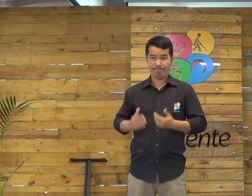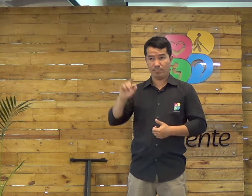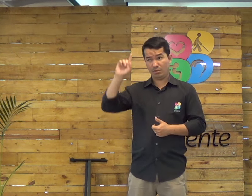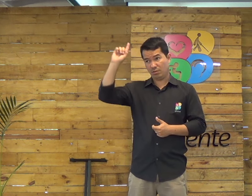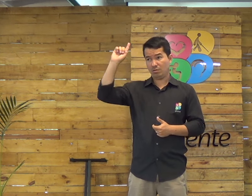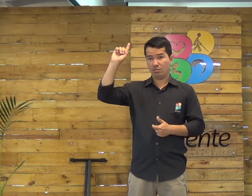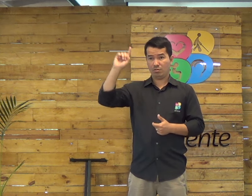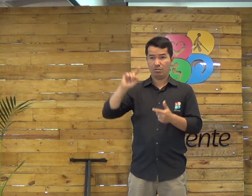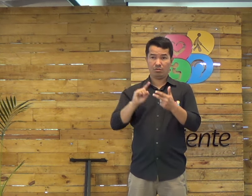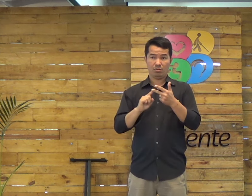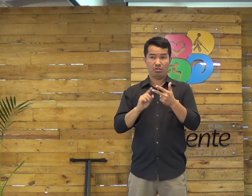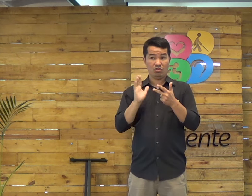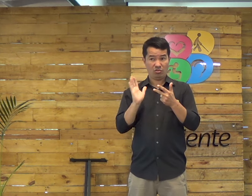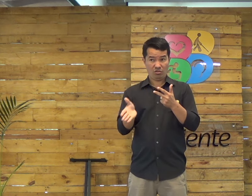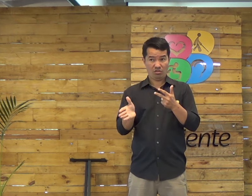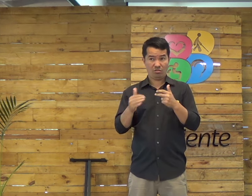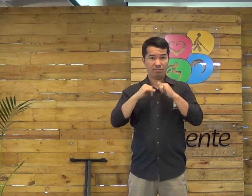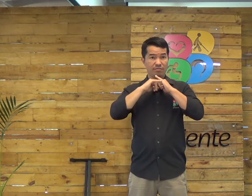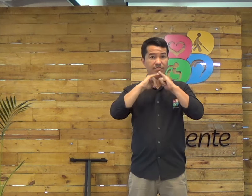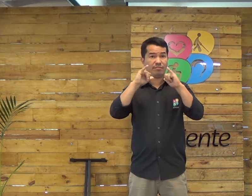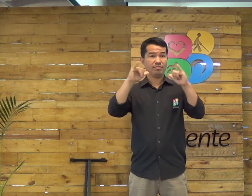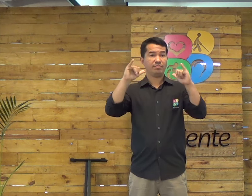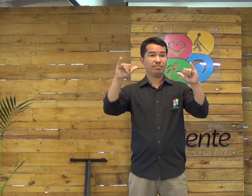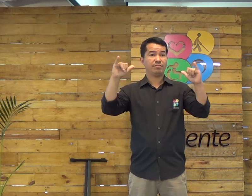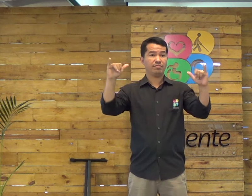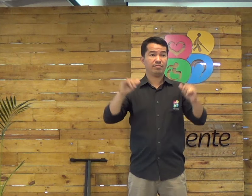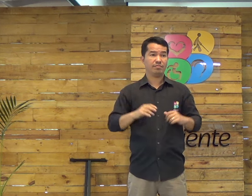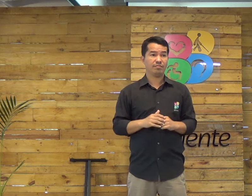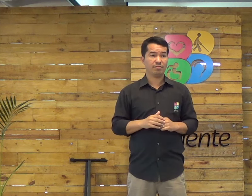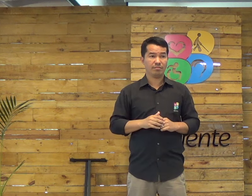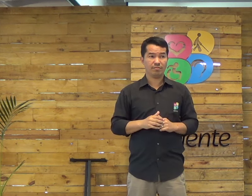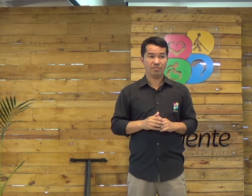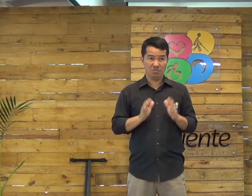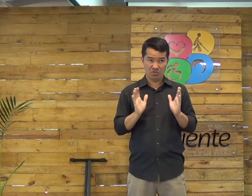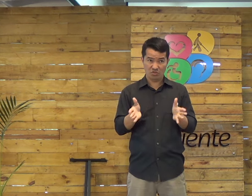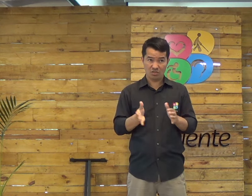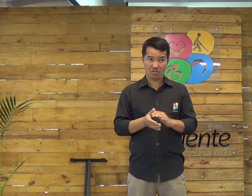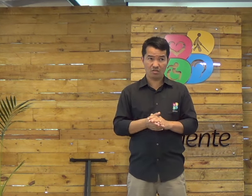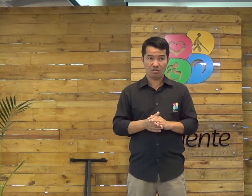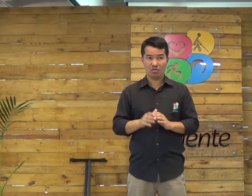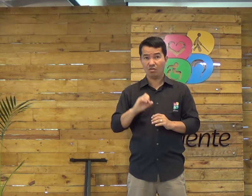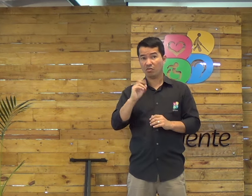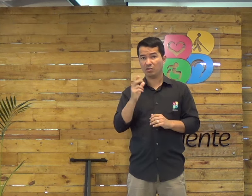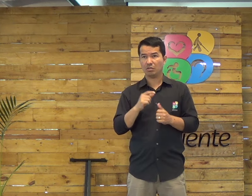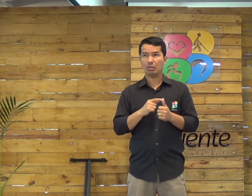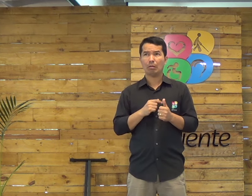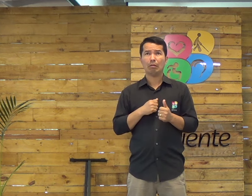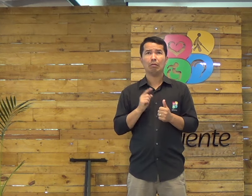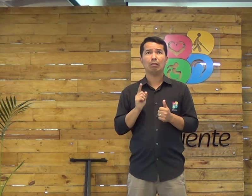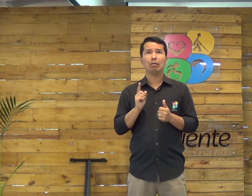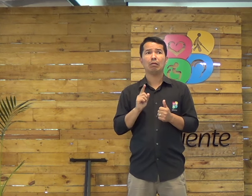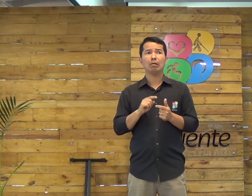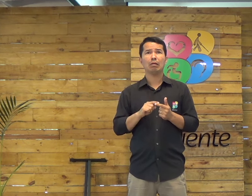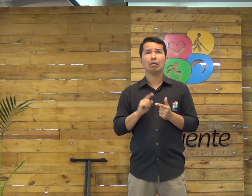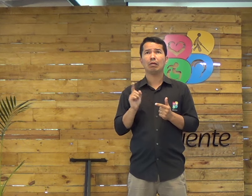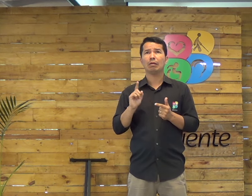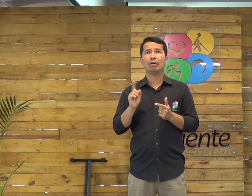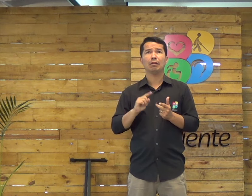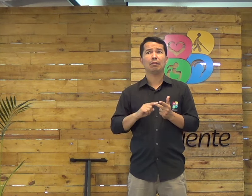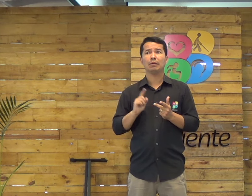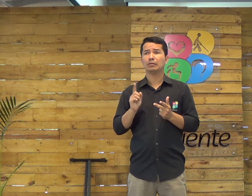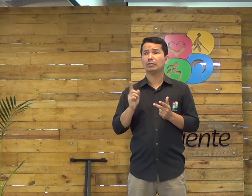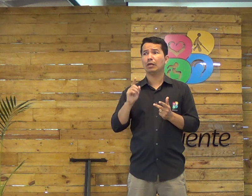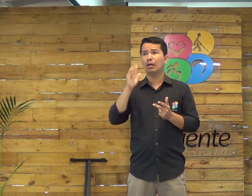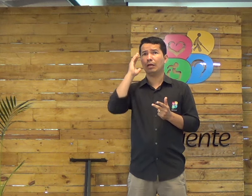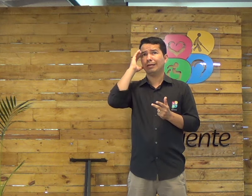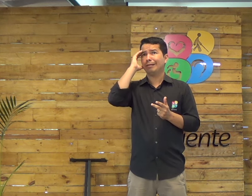Você tem servido a Deus? Você tem anunciado de Deus? Ou você ama o pastor